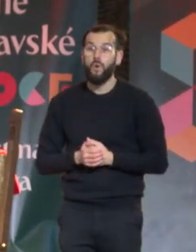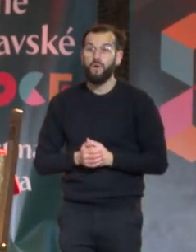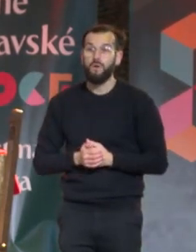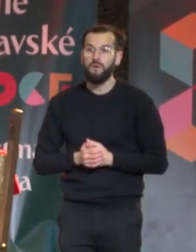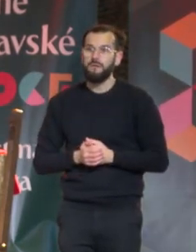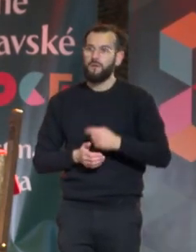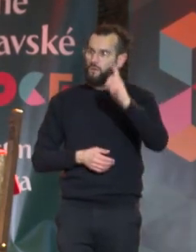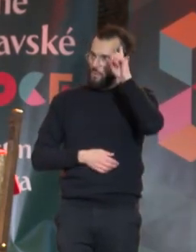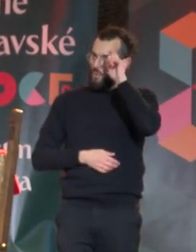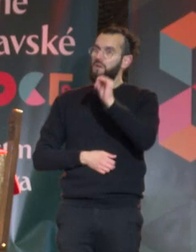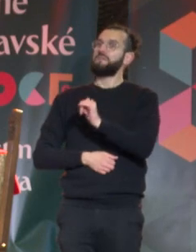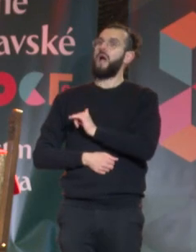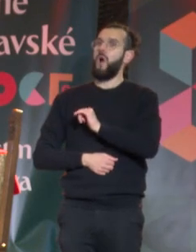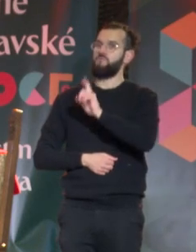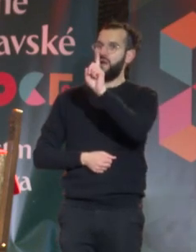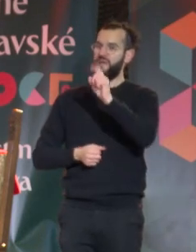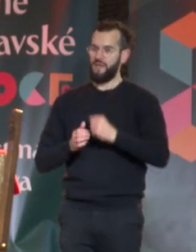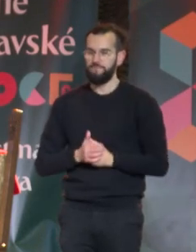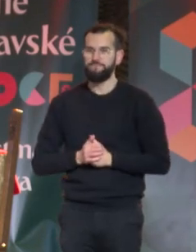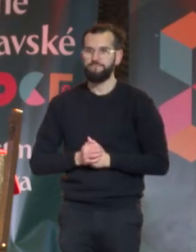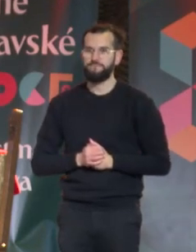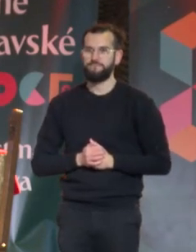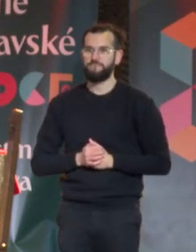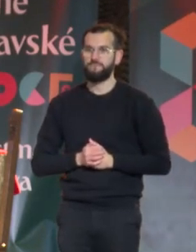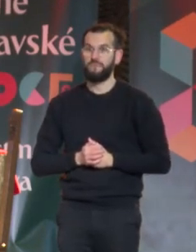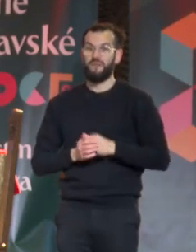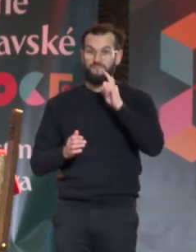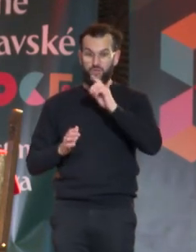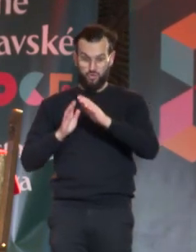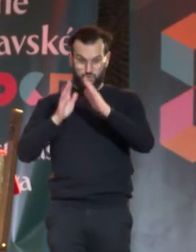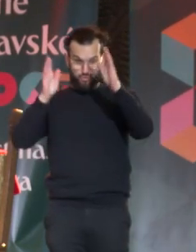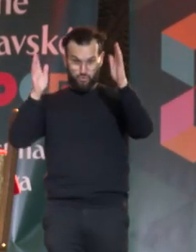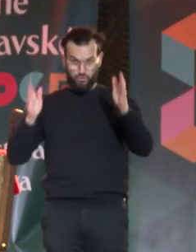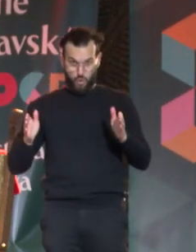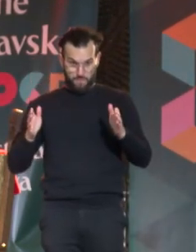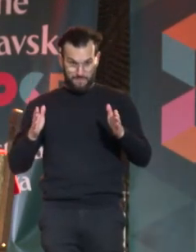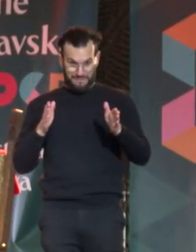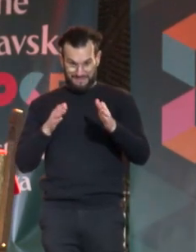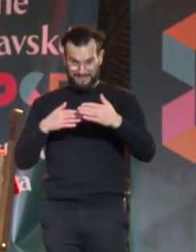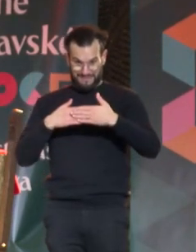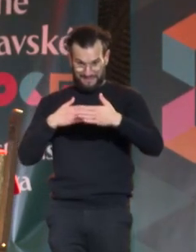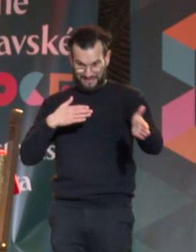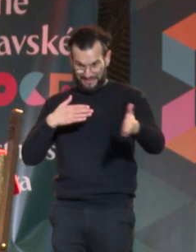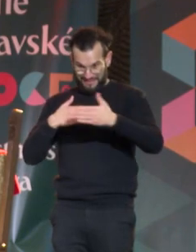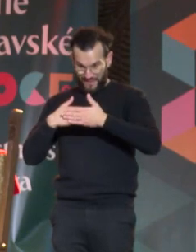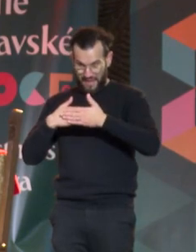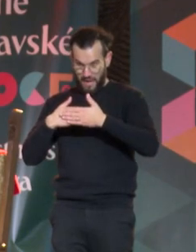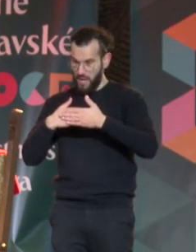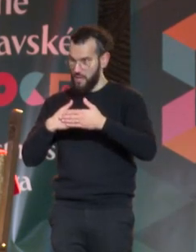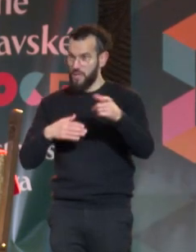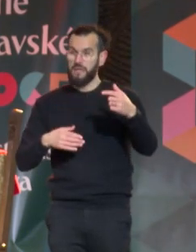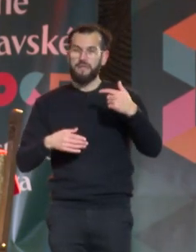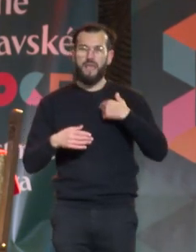zistil som pritom zaujímavú vec. Keď sa v dome zabuchnú dvere a ty máš práve zatvorené oči